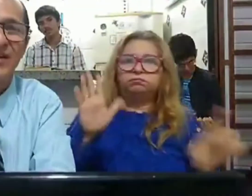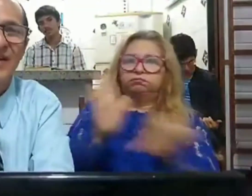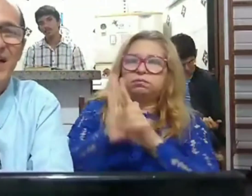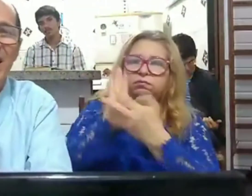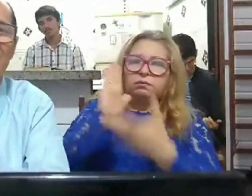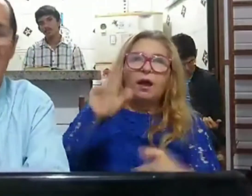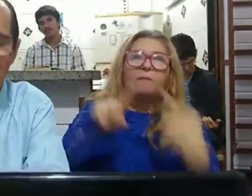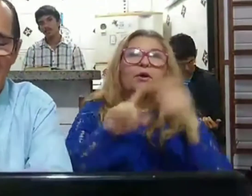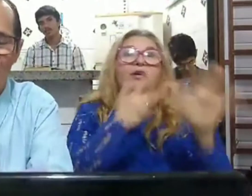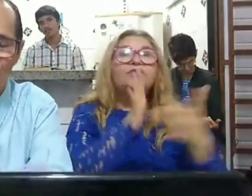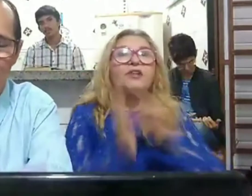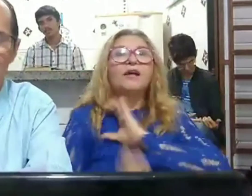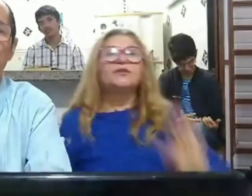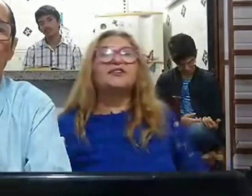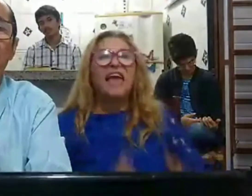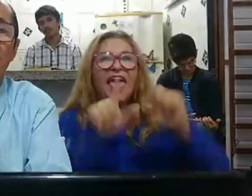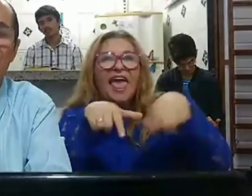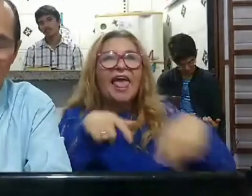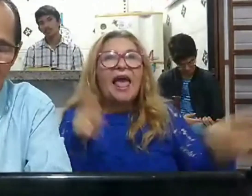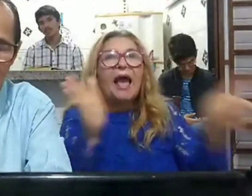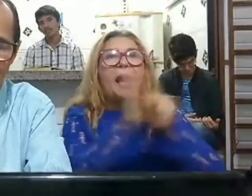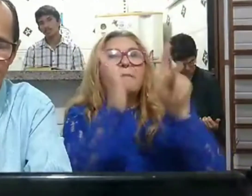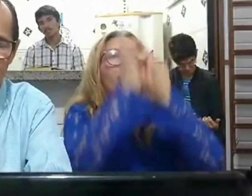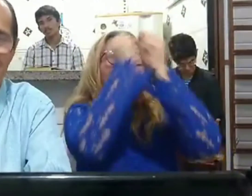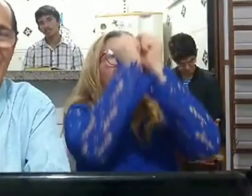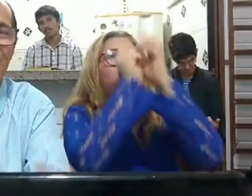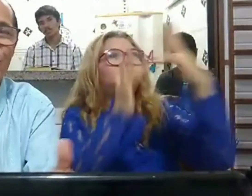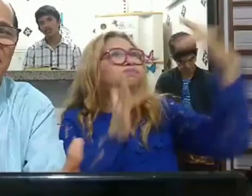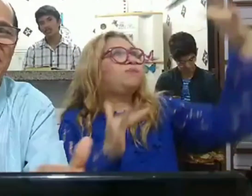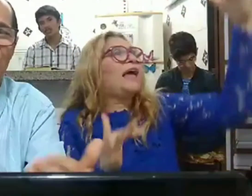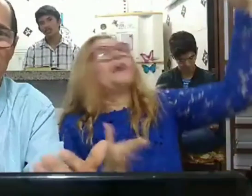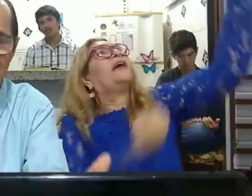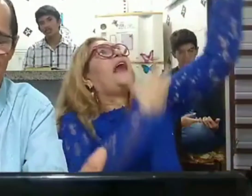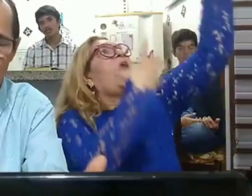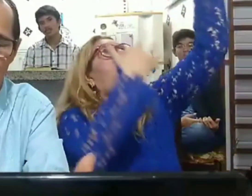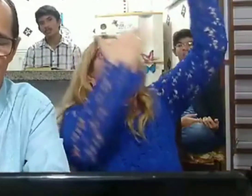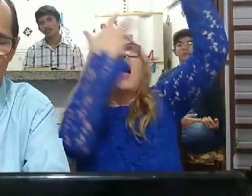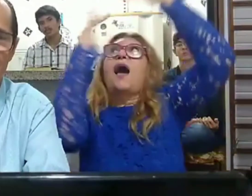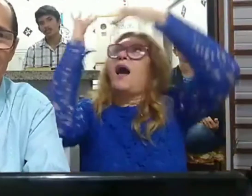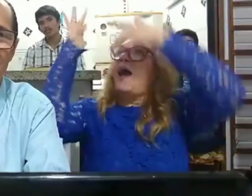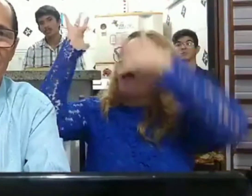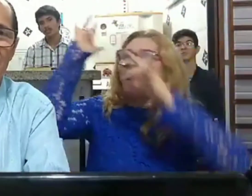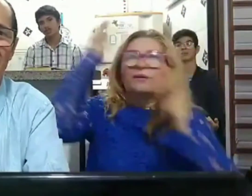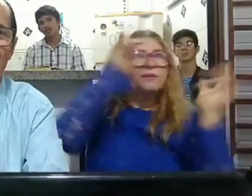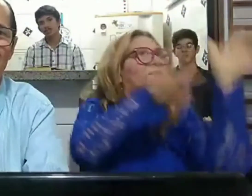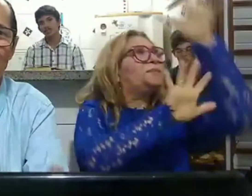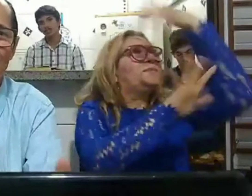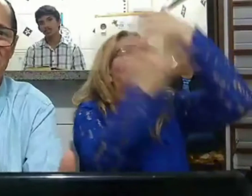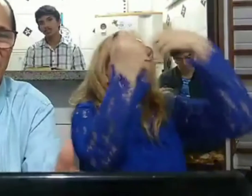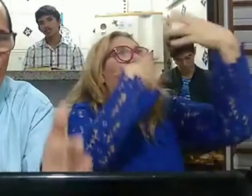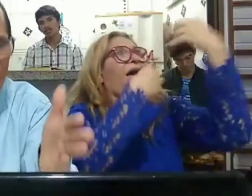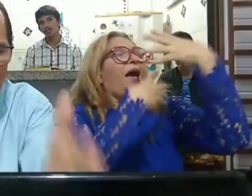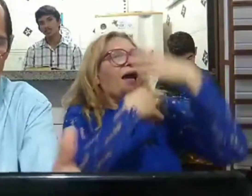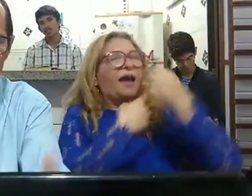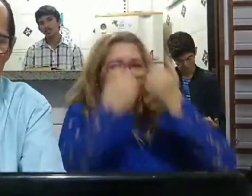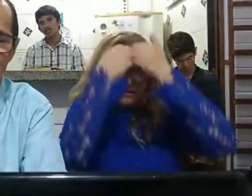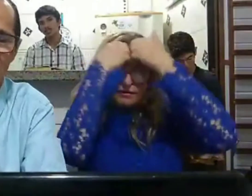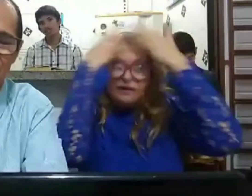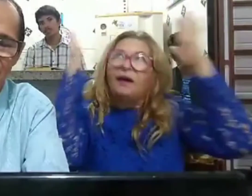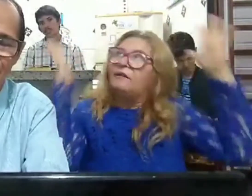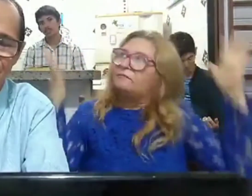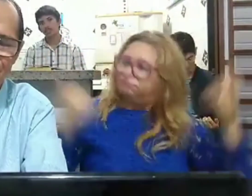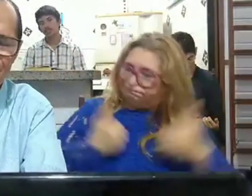Cristo, ele é a glória do Evangelho. Ele é a luz que ilumina o homem. Ele é a luz que ilumina o